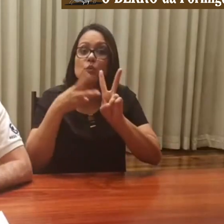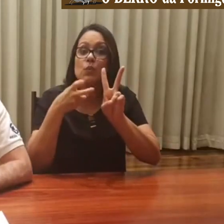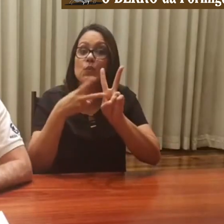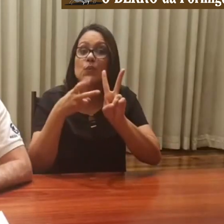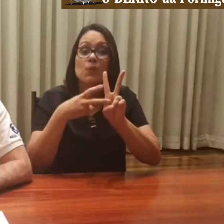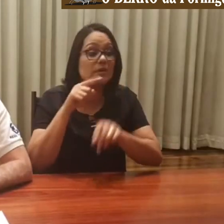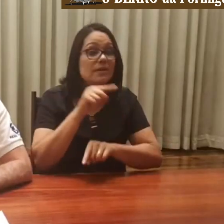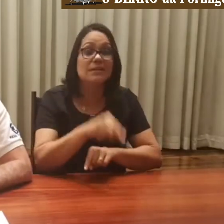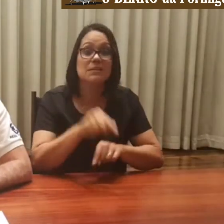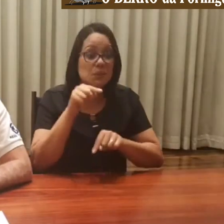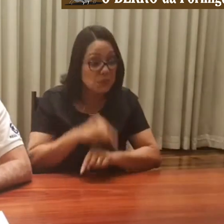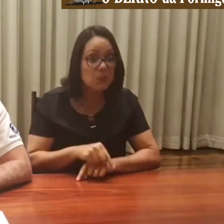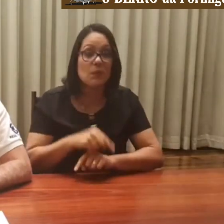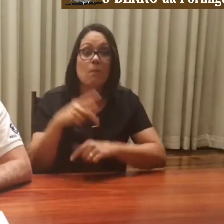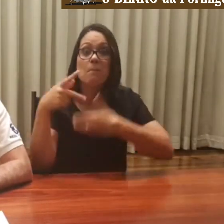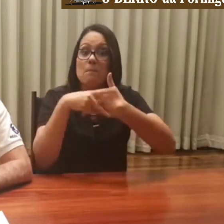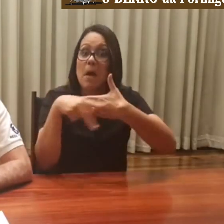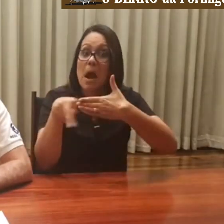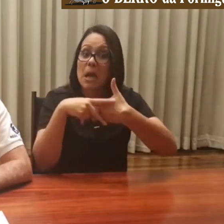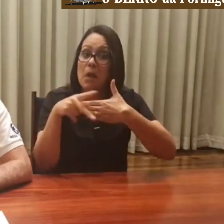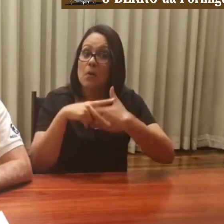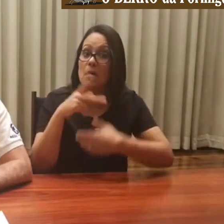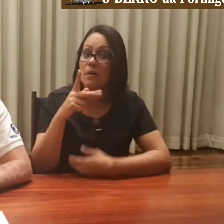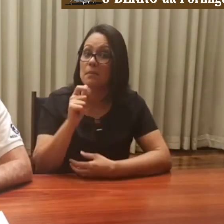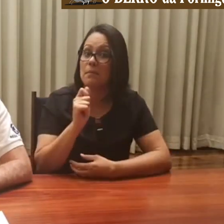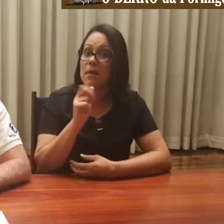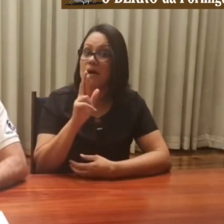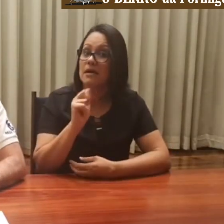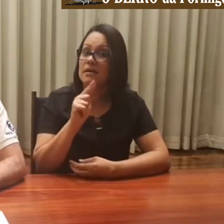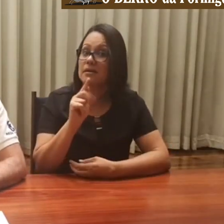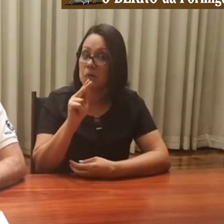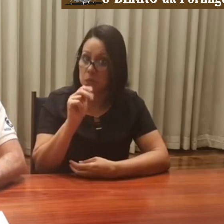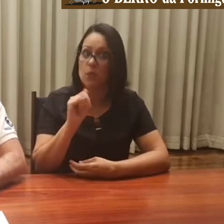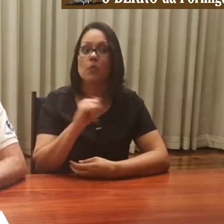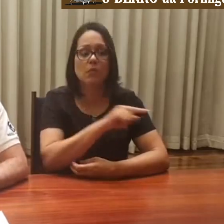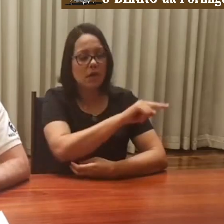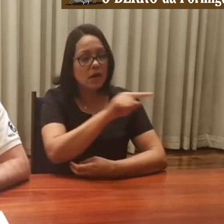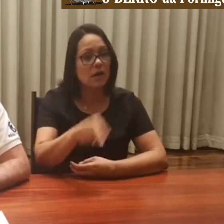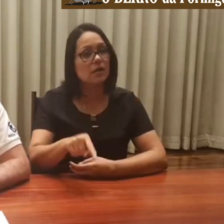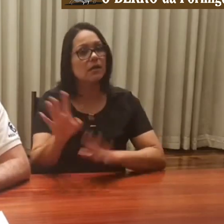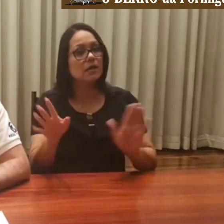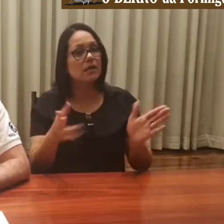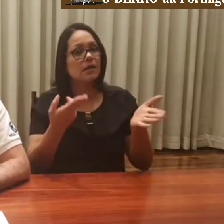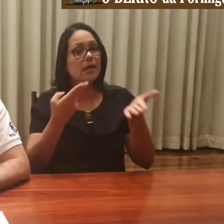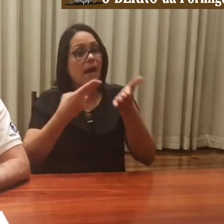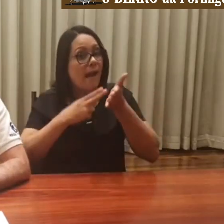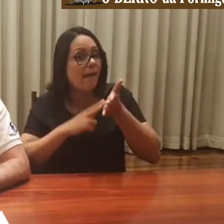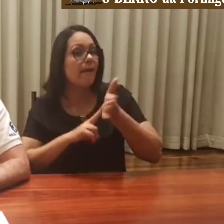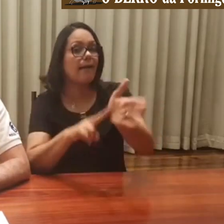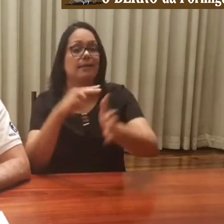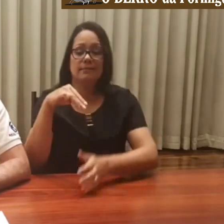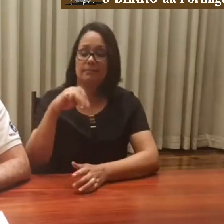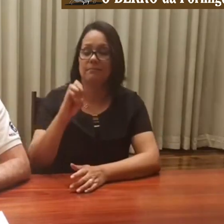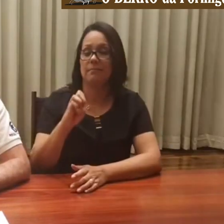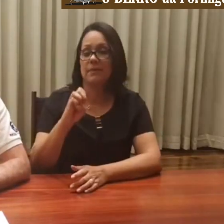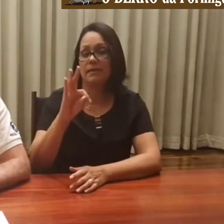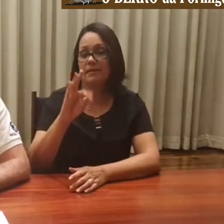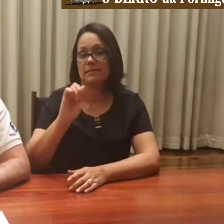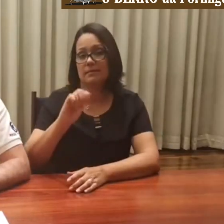do Paraguai. Ouviu aí? Índios do Paraguai. Diz a carta metalogenética que ali